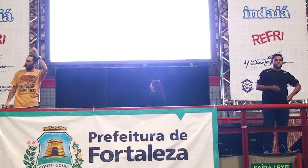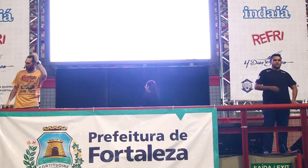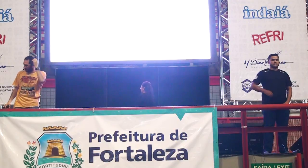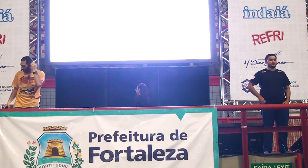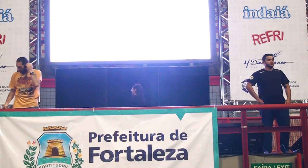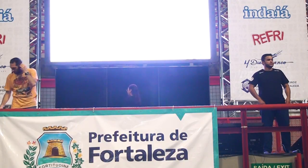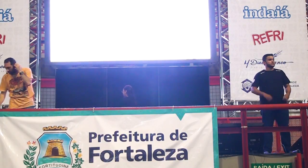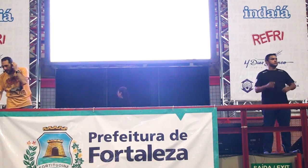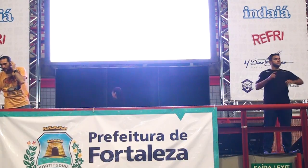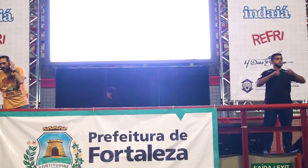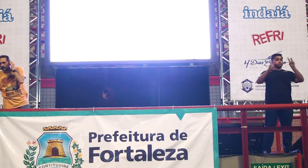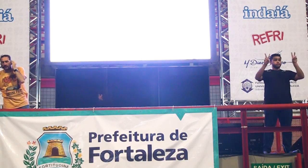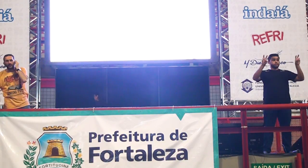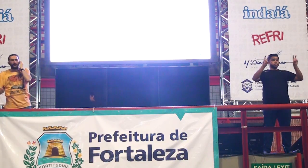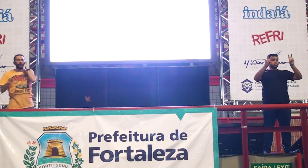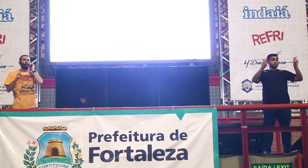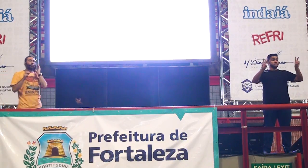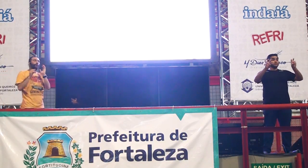de saturação.